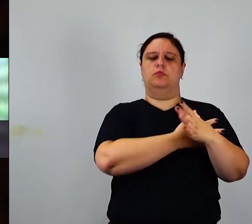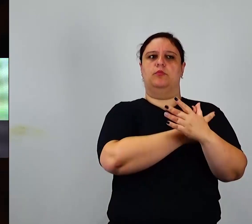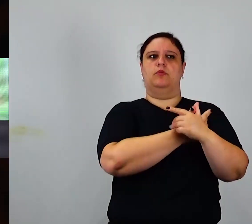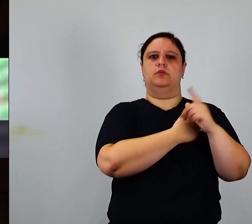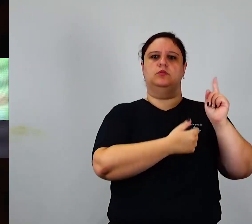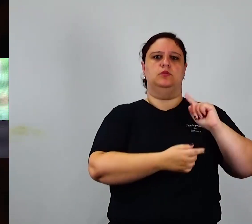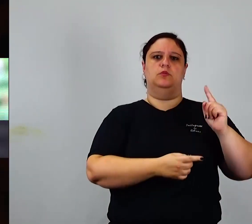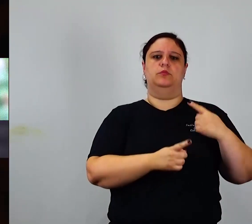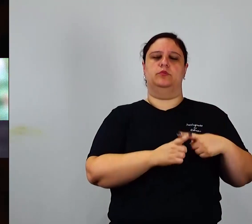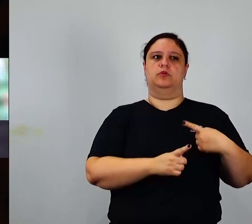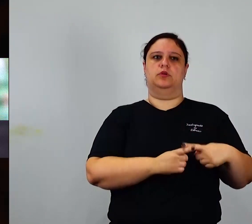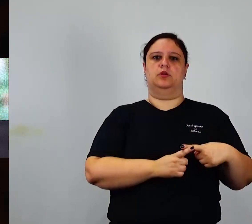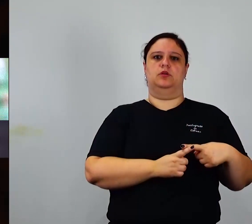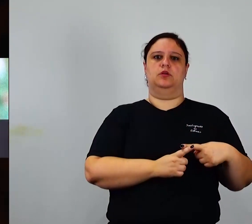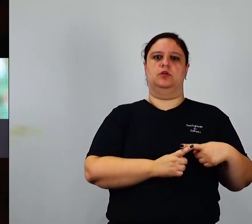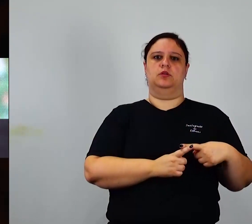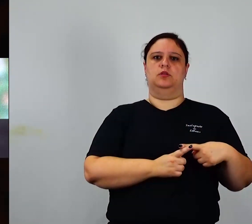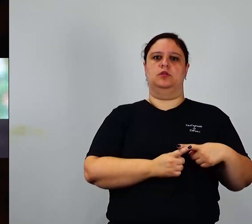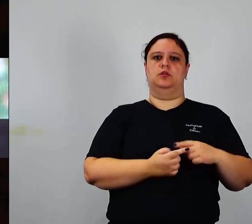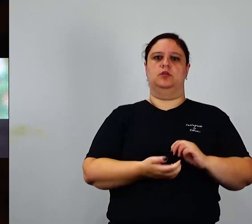Hã?